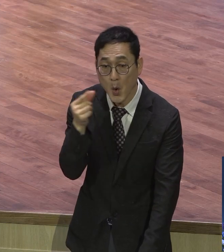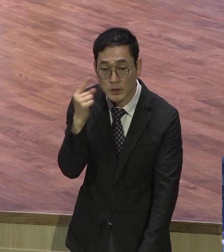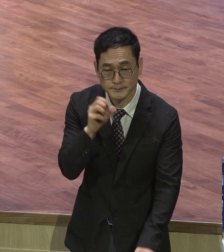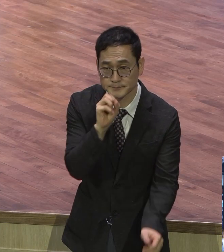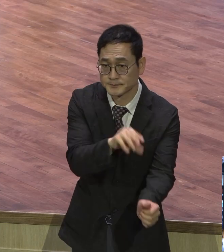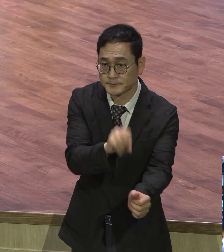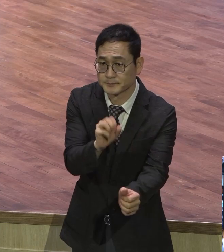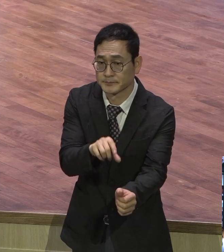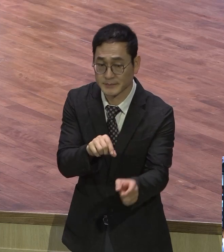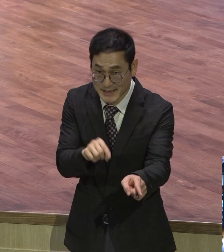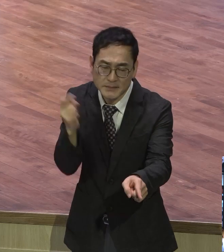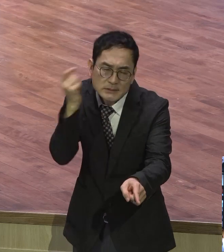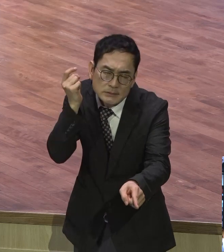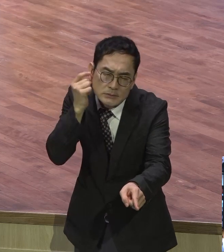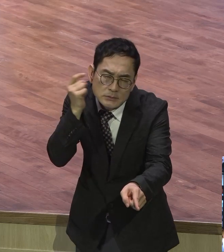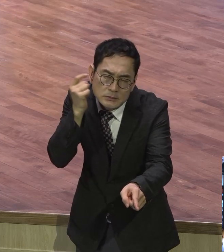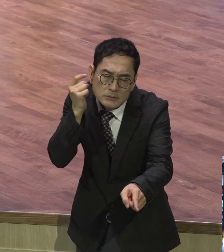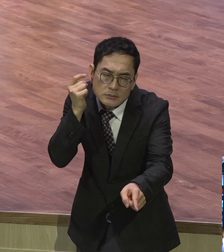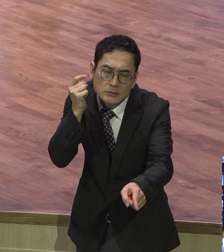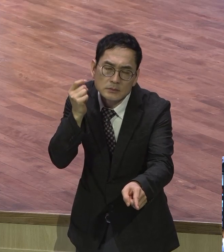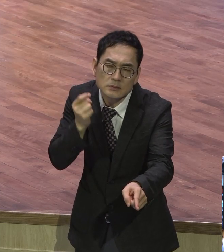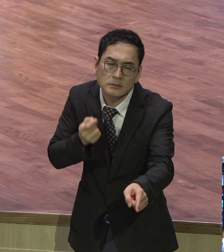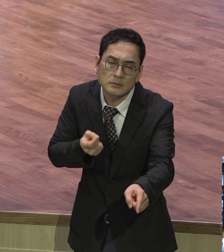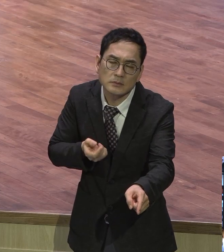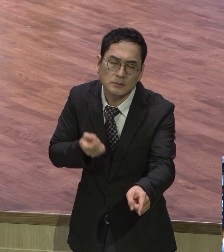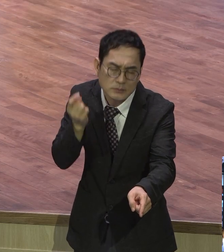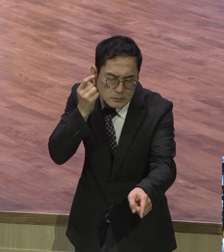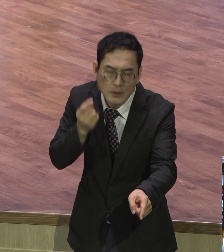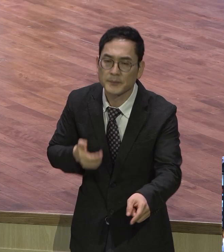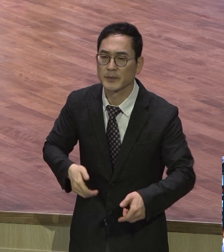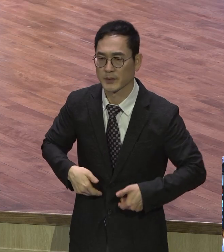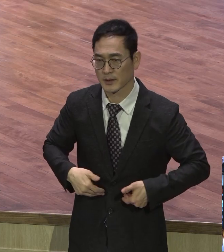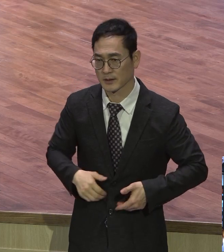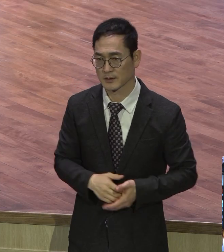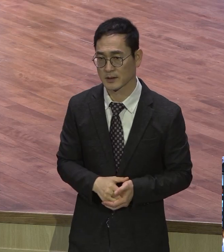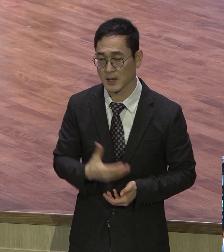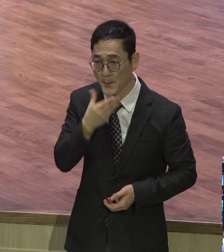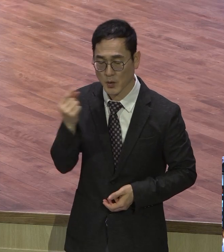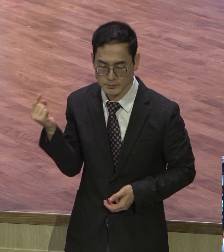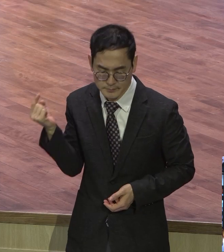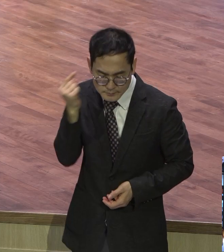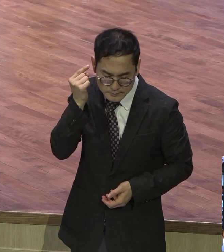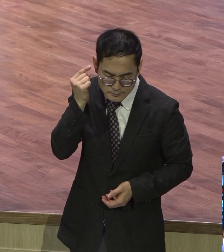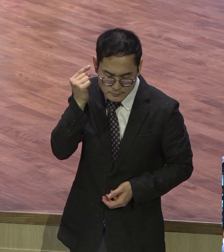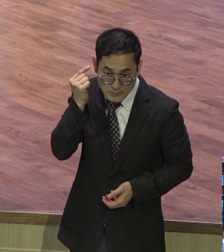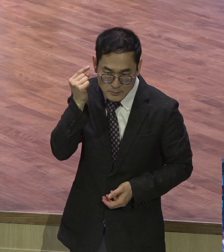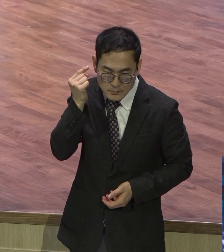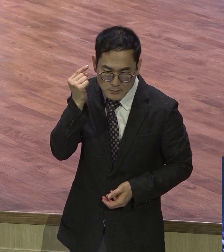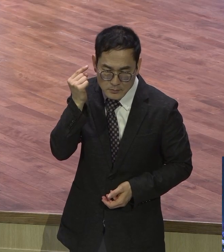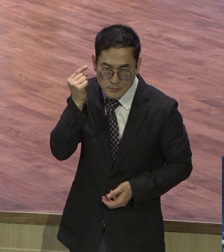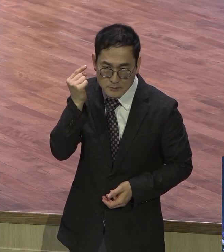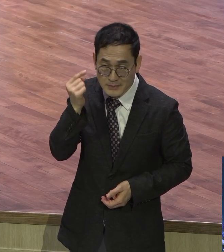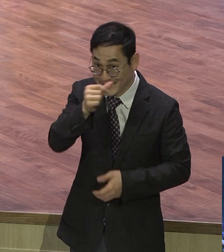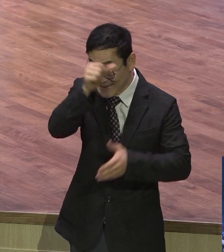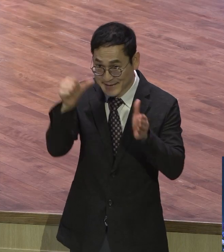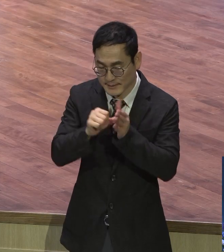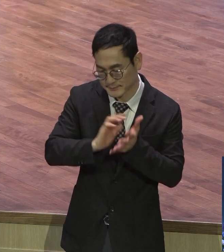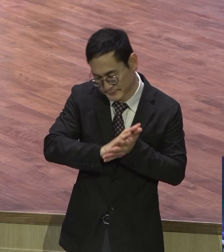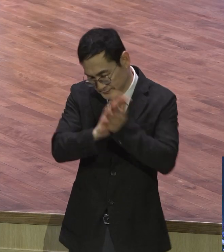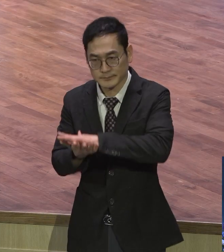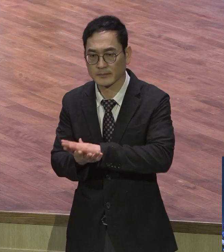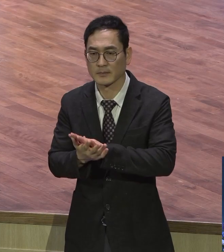듣게 하시기 바랍니다. 복음을 듣게 해주세요. 복음을 듣는 순간에 그 사람에게는 인생 터닝포인트